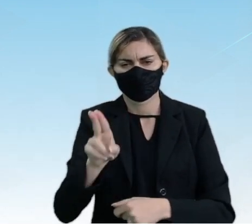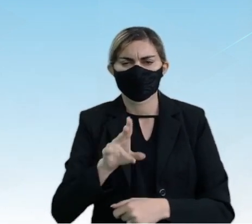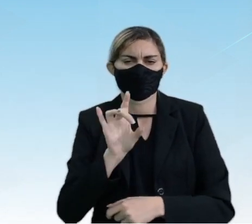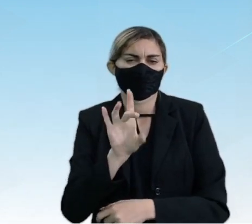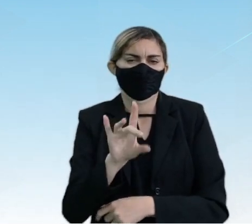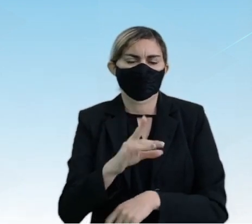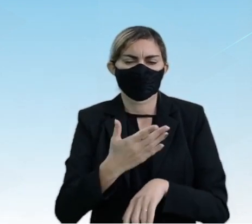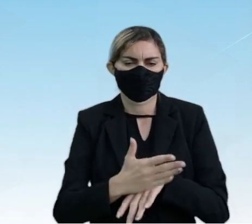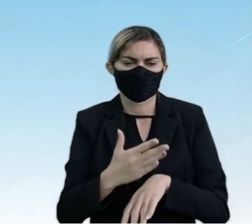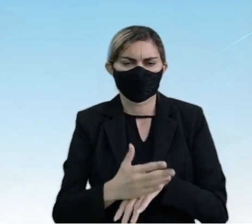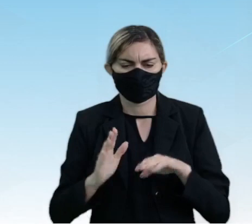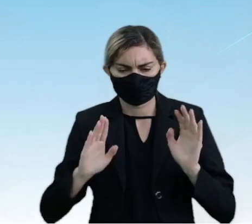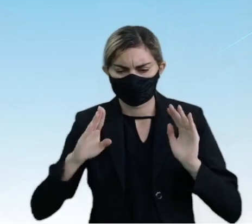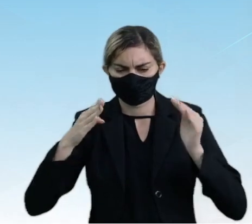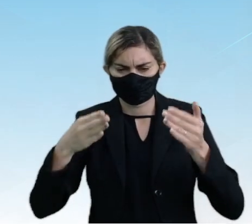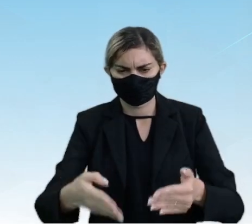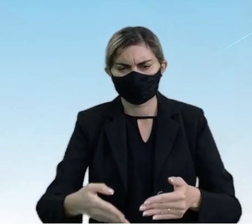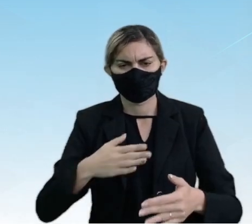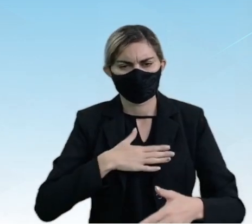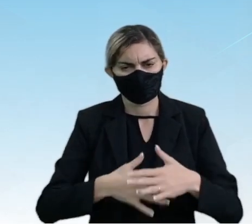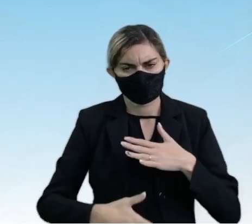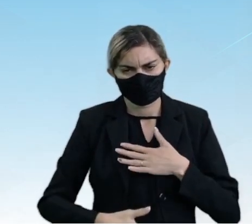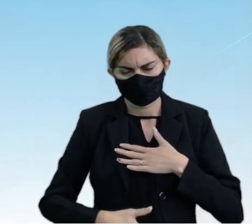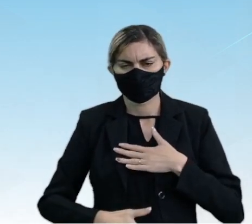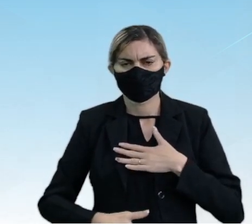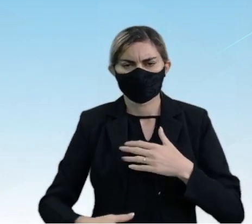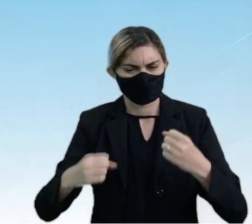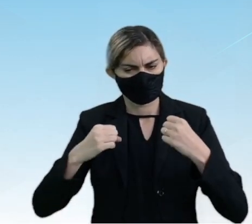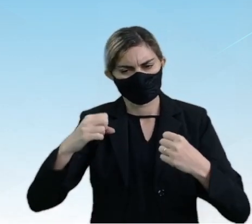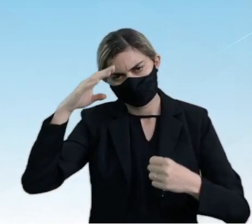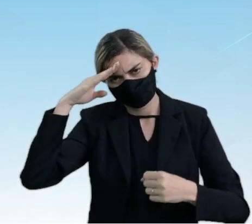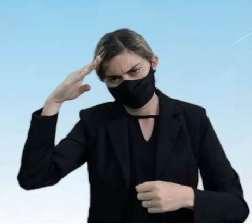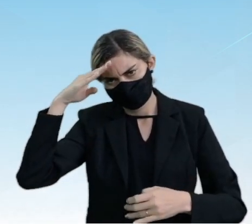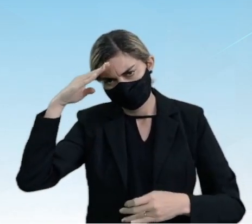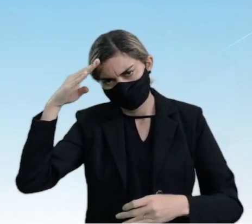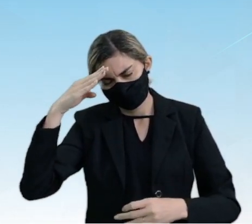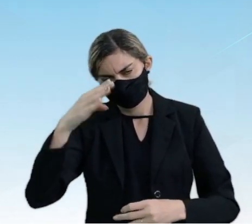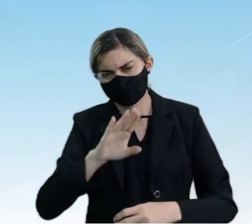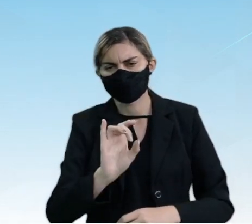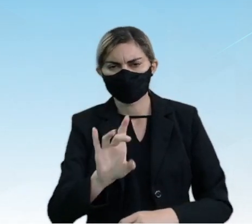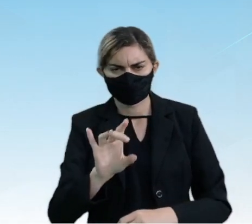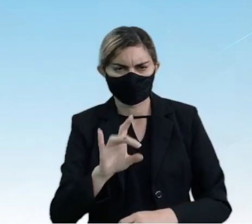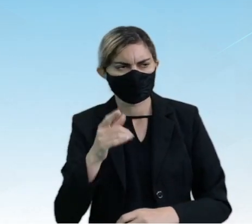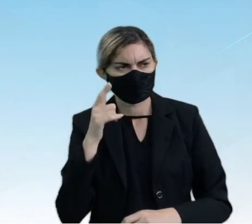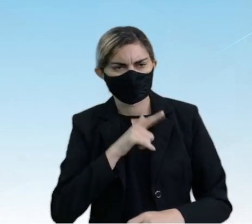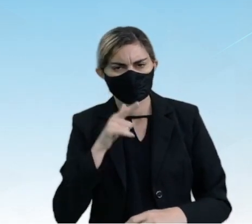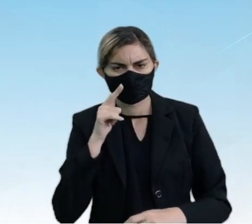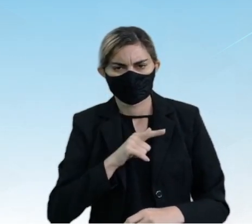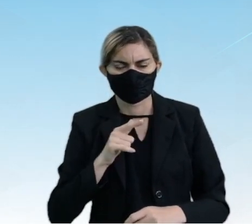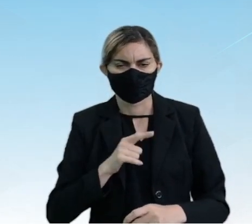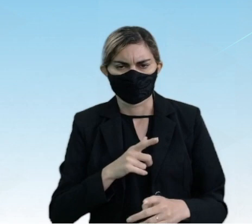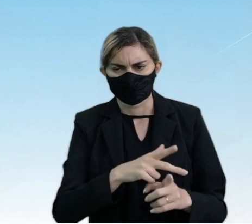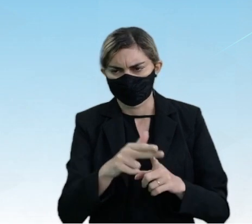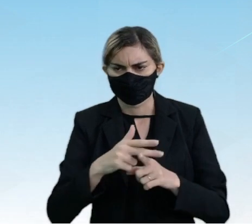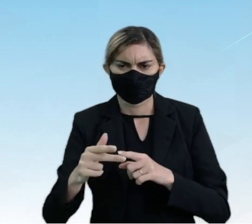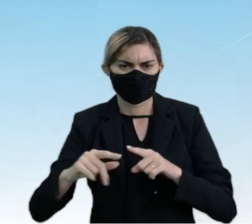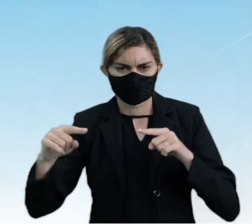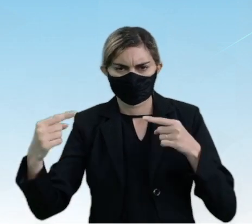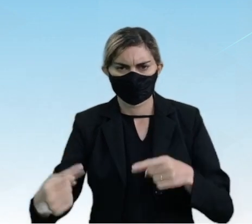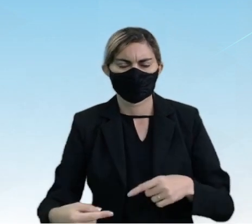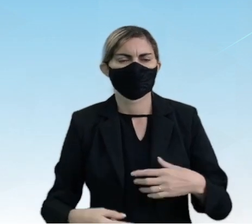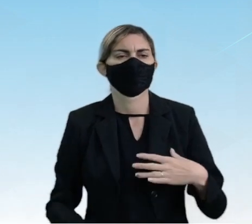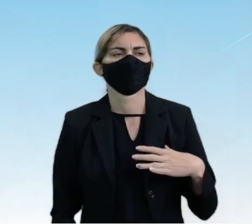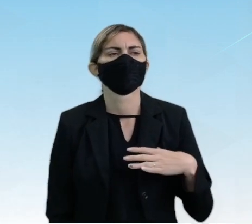especificamente para se concentrar no corpo ali, para fortalecer o corpo dos seus soldados e ali eles conseguirem mais êxito nas suas batalhas.